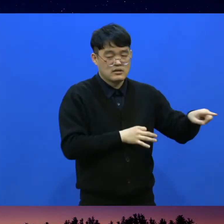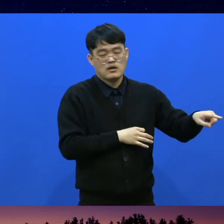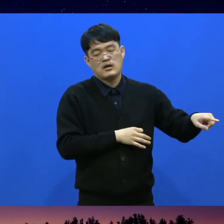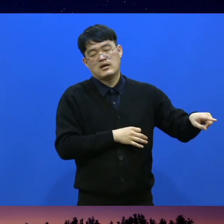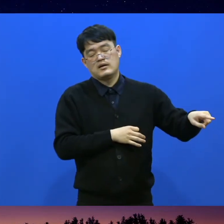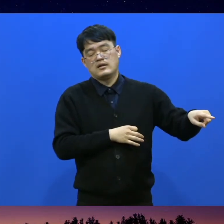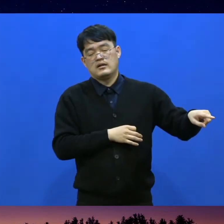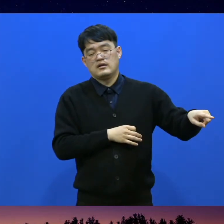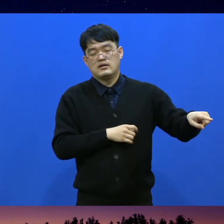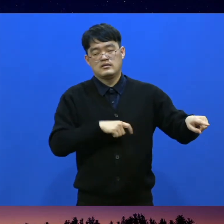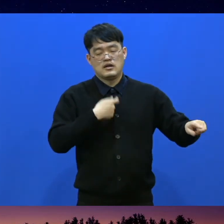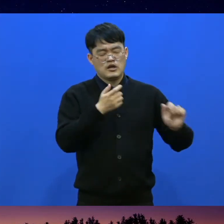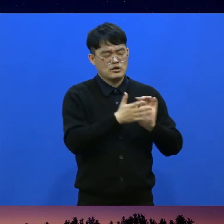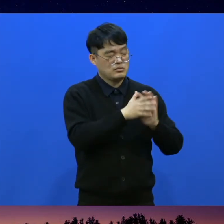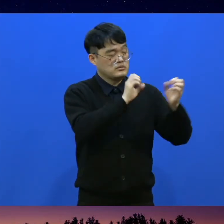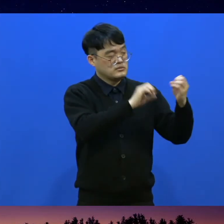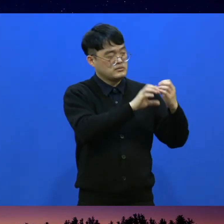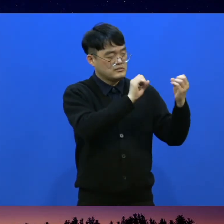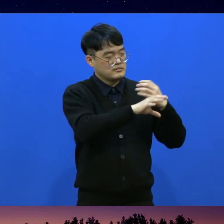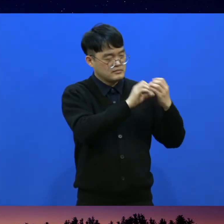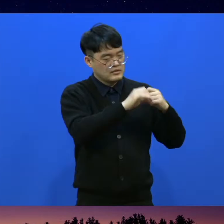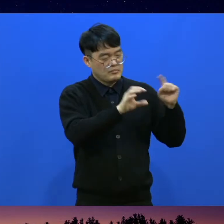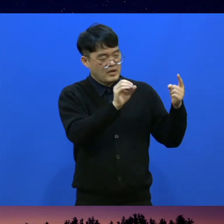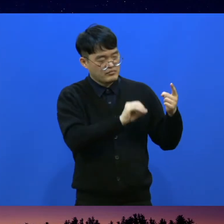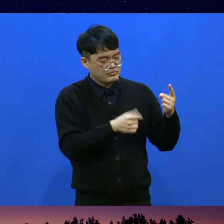자기 기도만 응답되면 다 안 된다는 거예요.